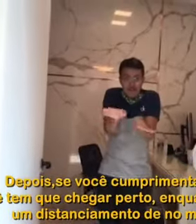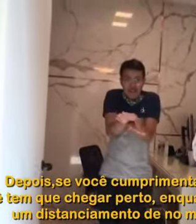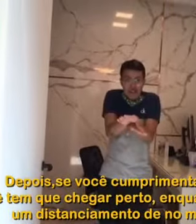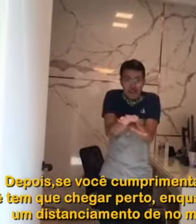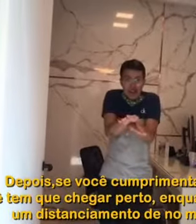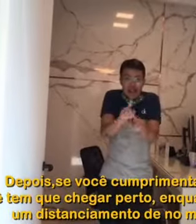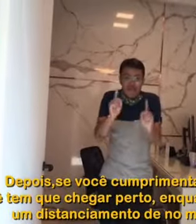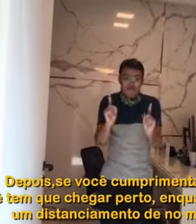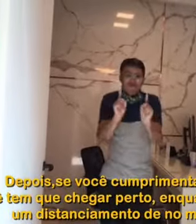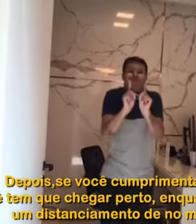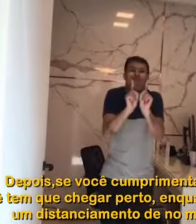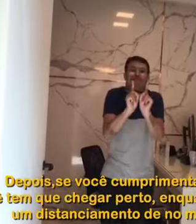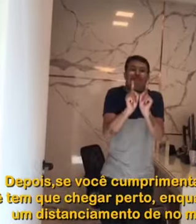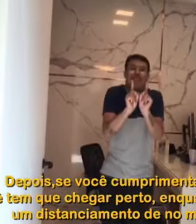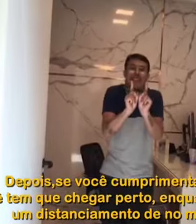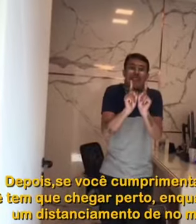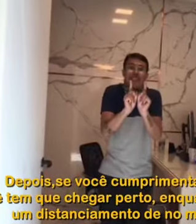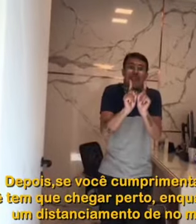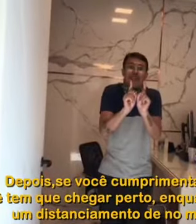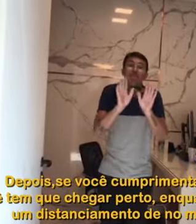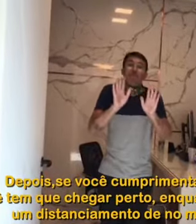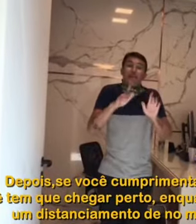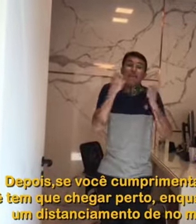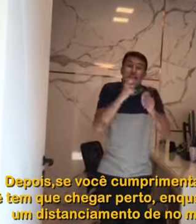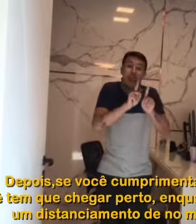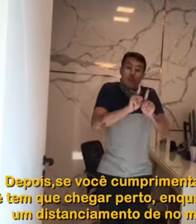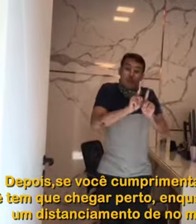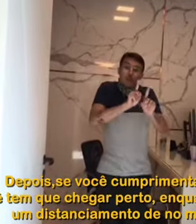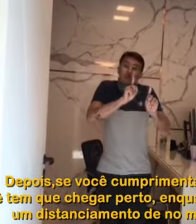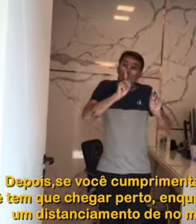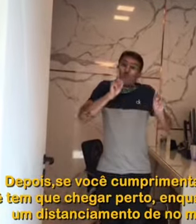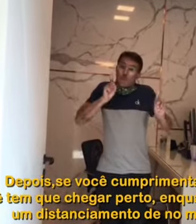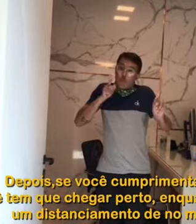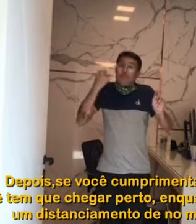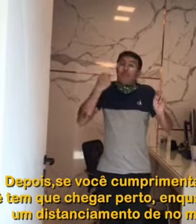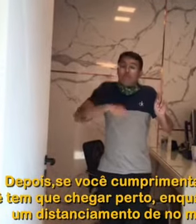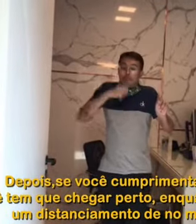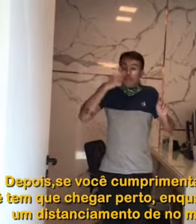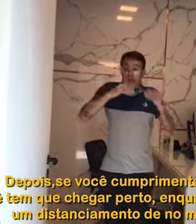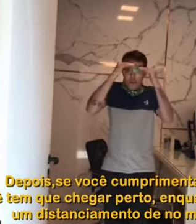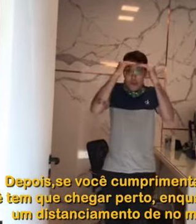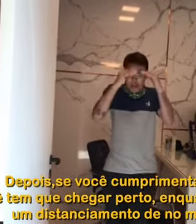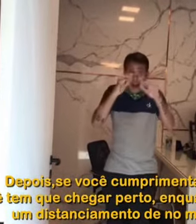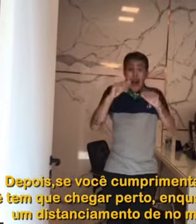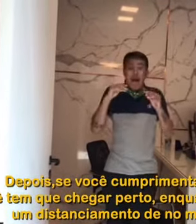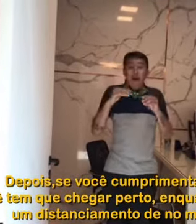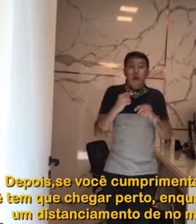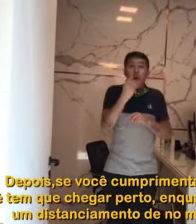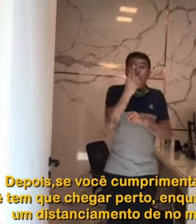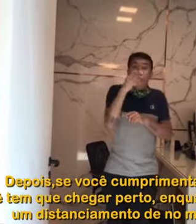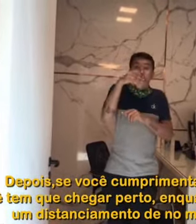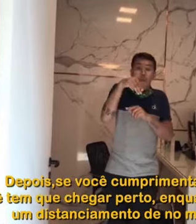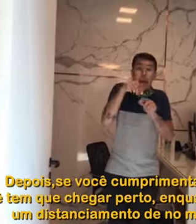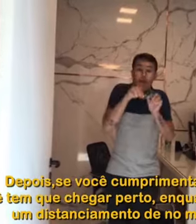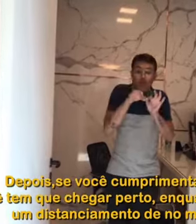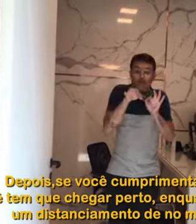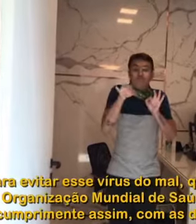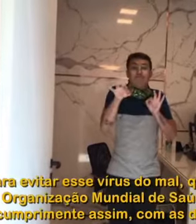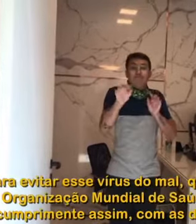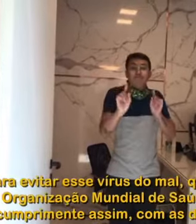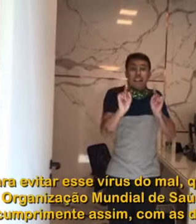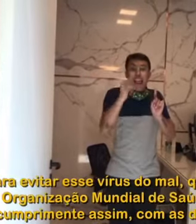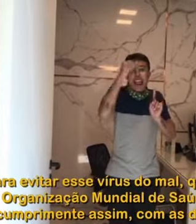que chegar perto, enquanto que nós temos que ter um distanciamento de no mínimo 1 metro